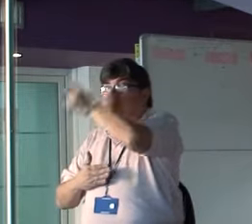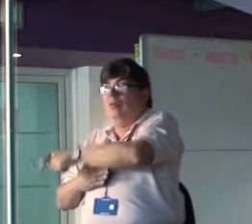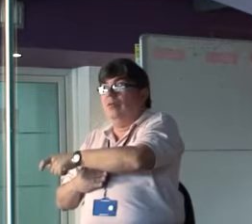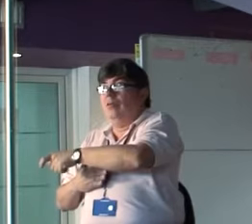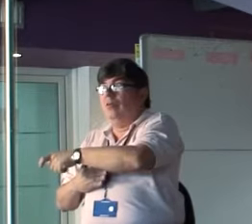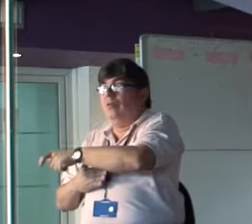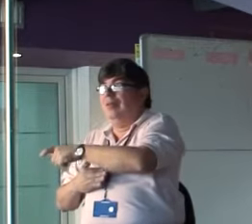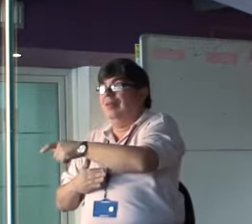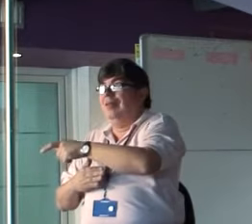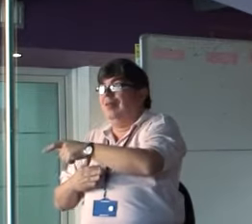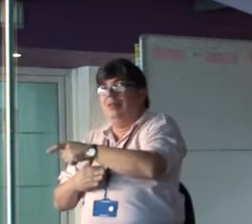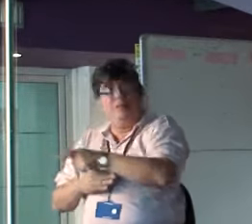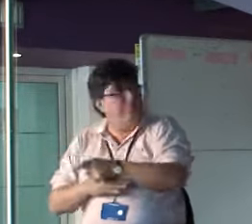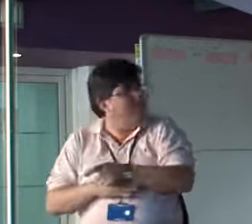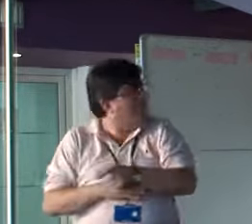el protagonista.